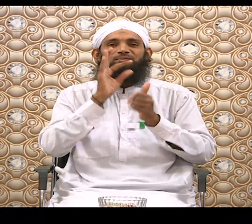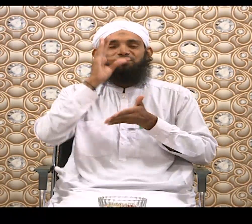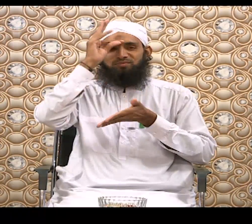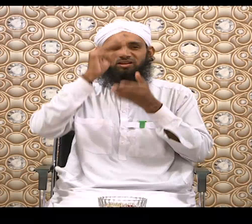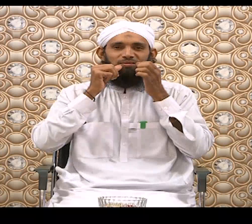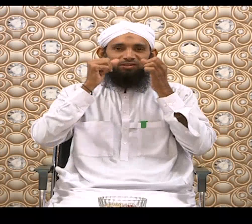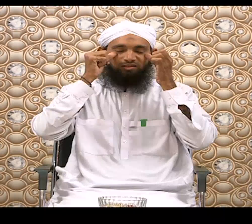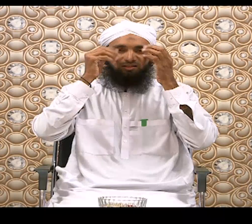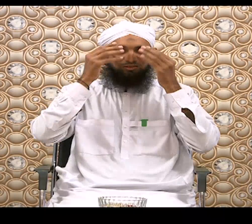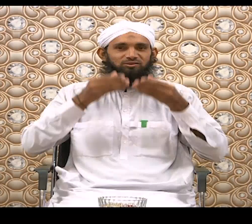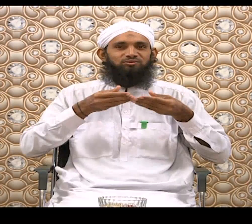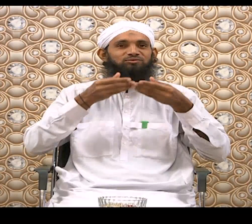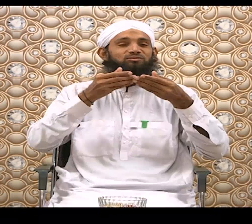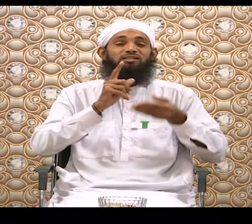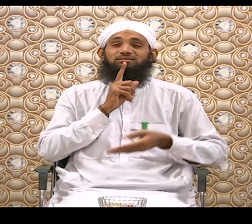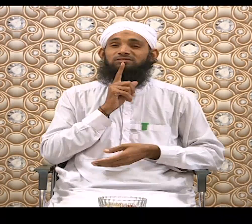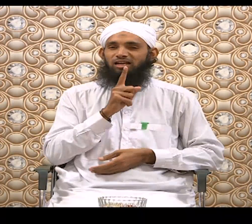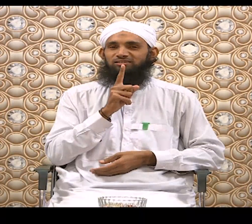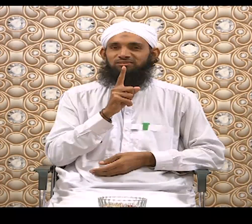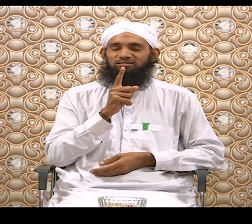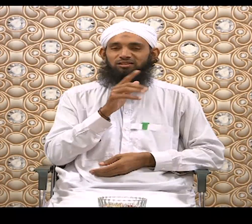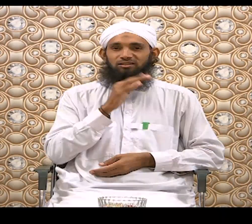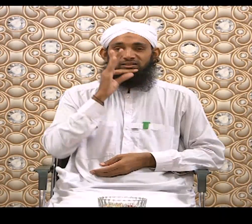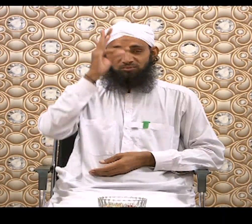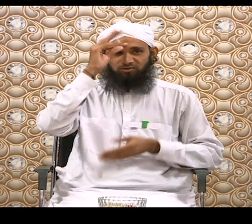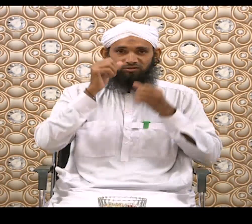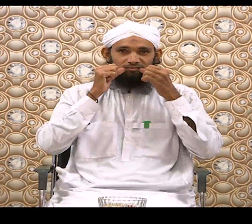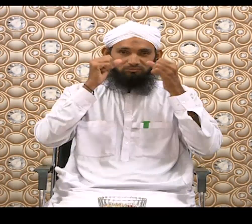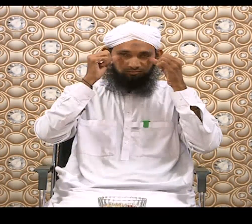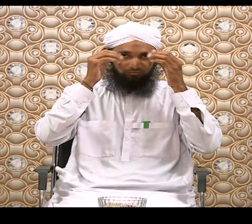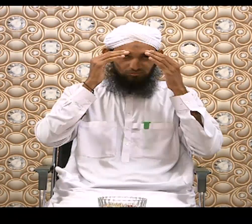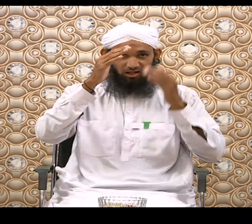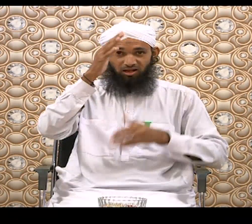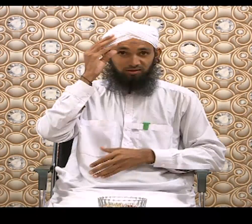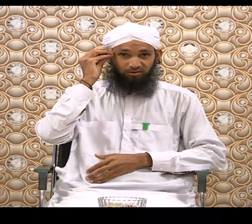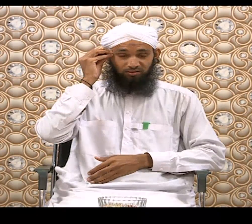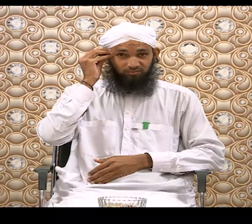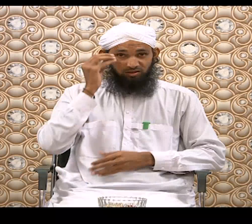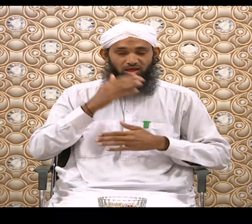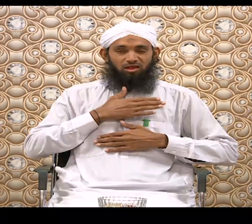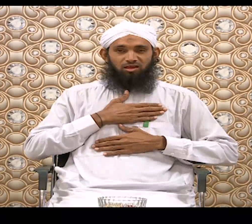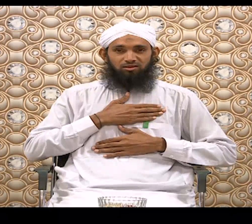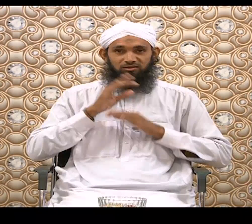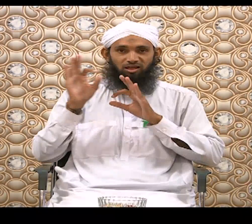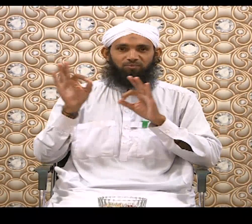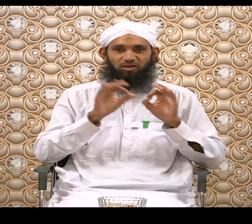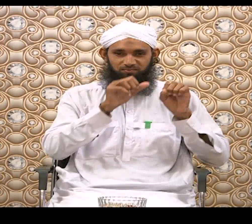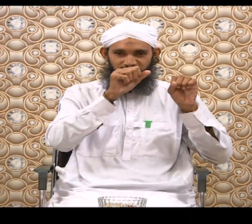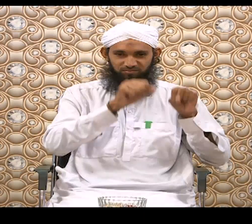بلا شبا میرا علم میرے وسال کے بعد ویسا ہی ہوگا جیسا میری حیات میں ہے صلو علی